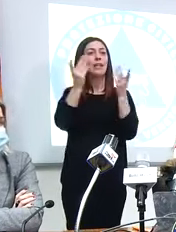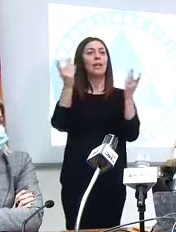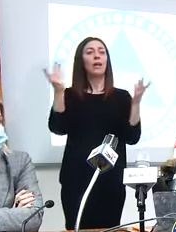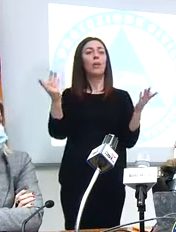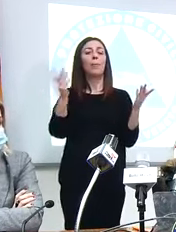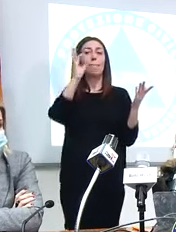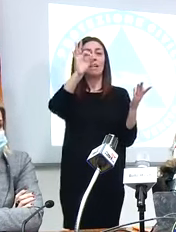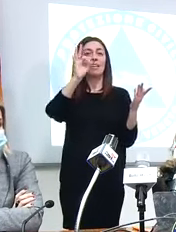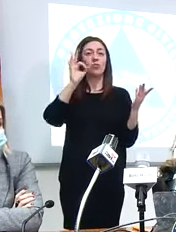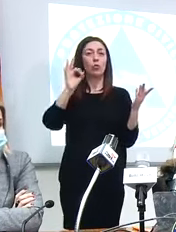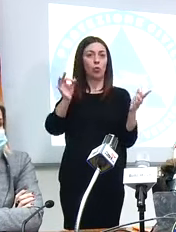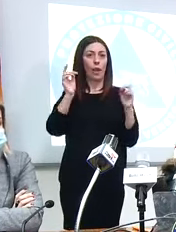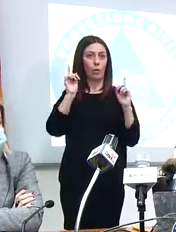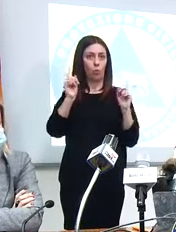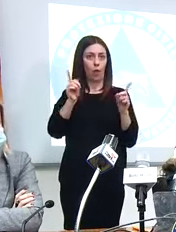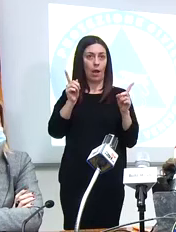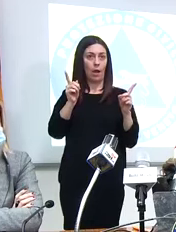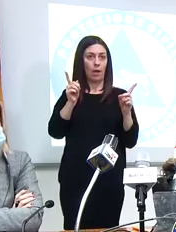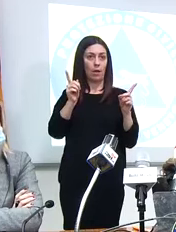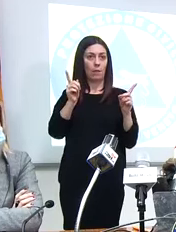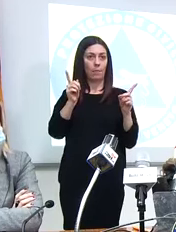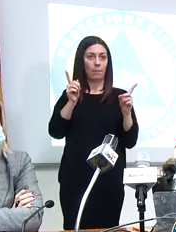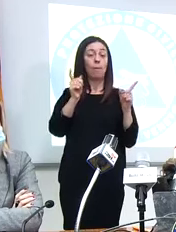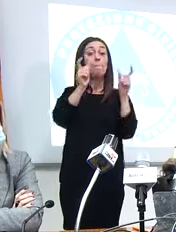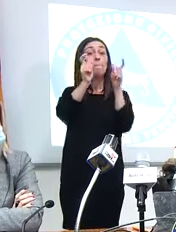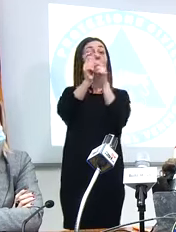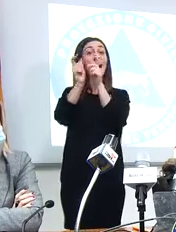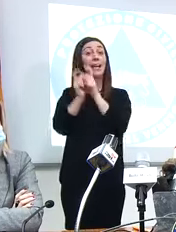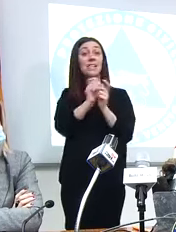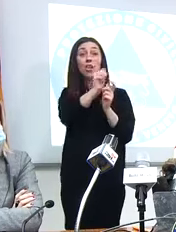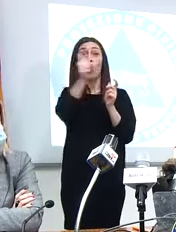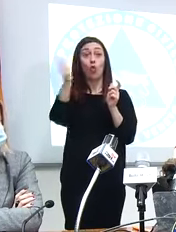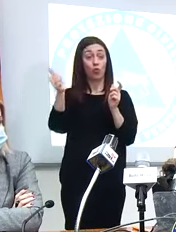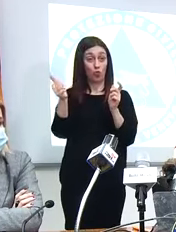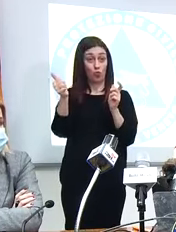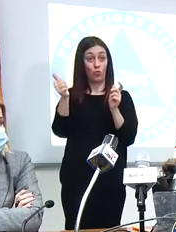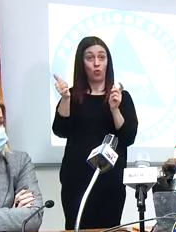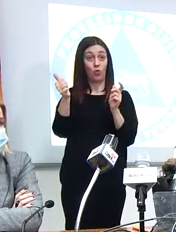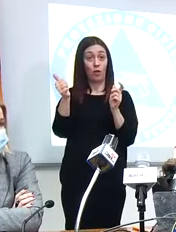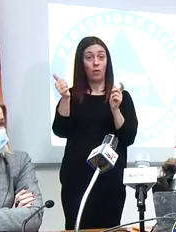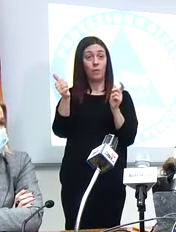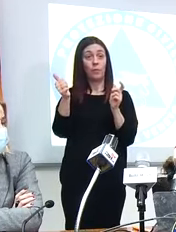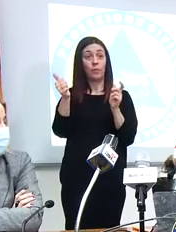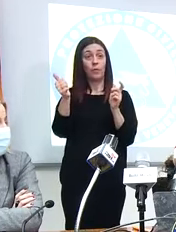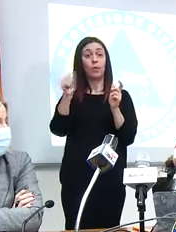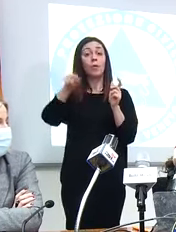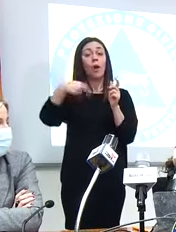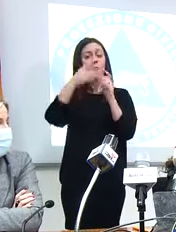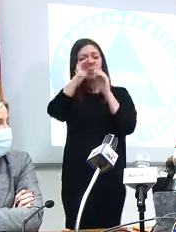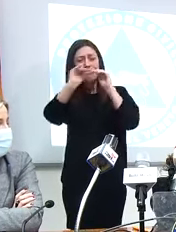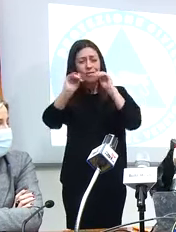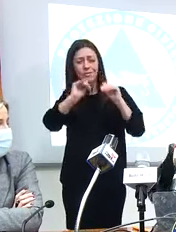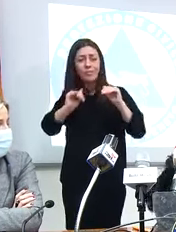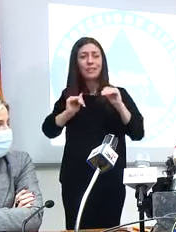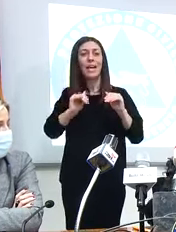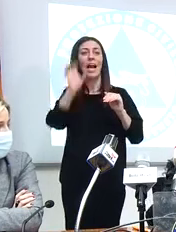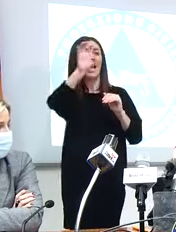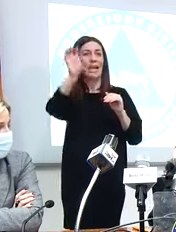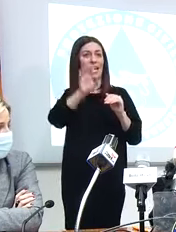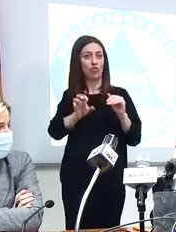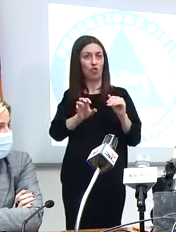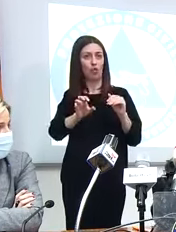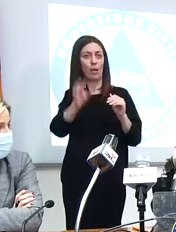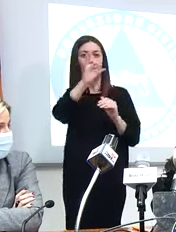paesi, all'interno dei paesi, quelle che erano le incidenze più alte in determinate regioni. E si è visto che in questa